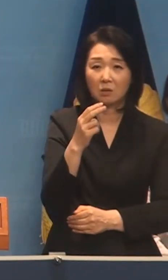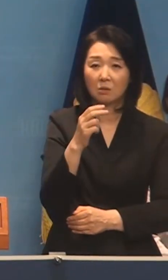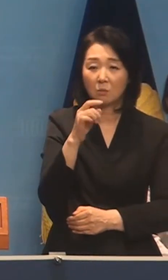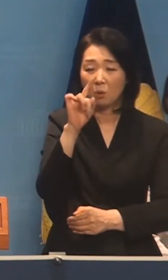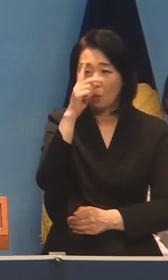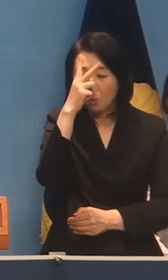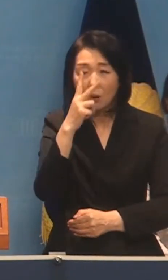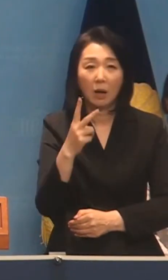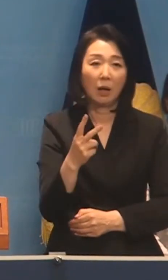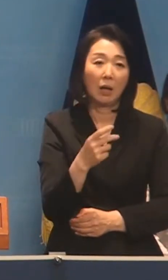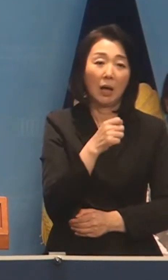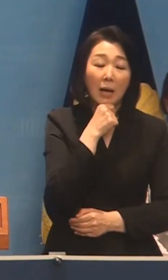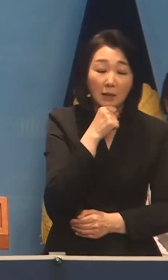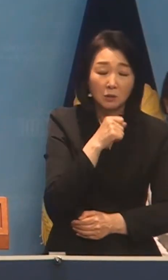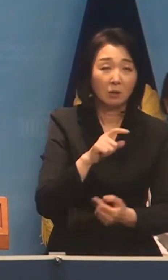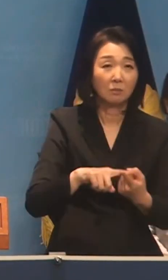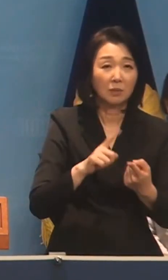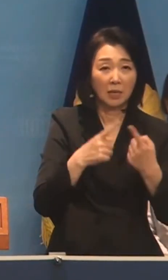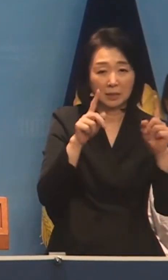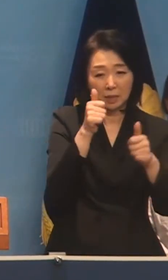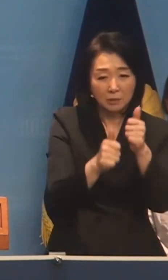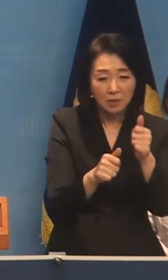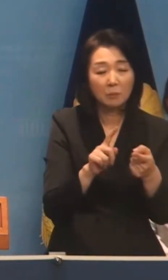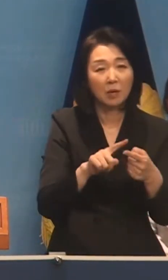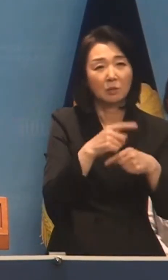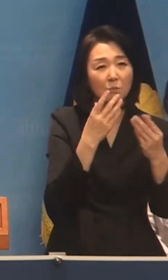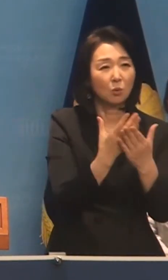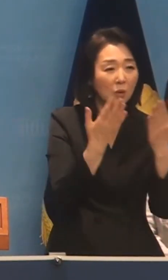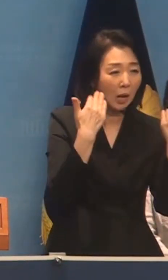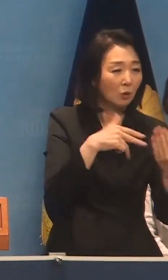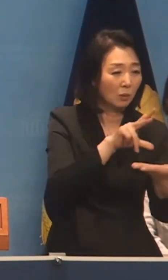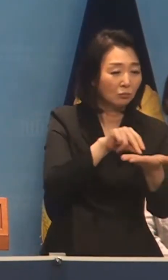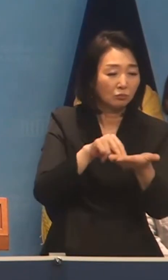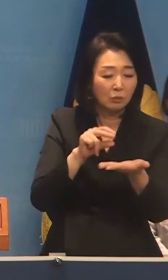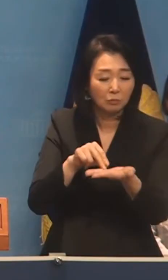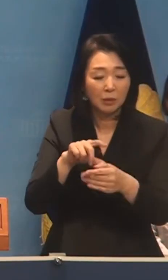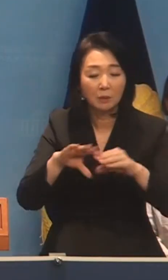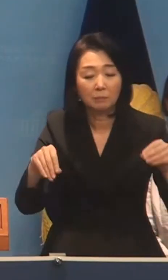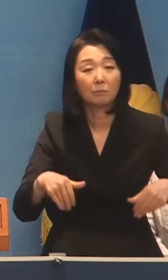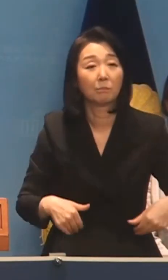대입제도까지 각 학교급마다 시급히 해결해야 할 과제가 있습니다.